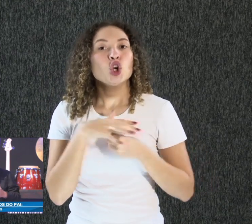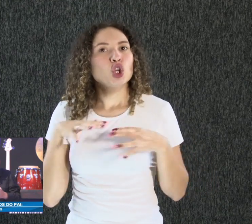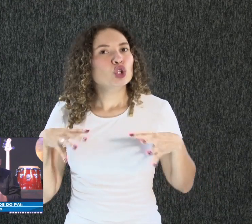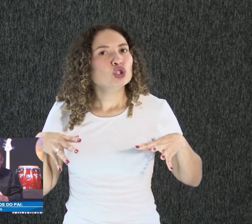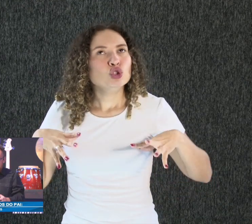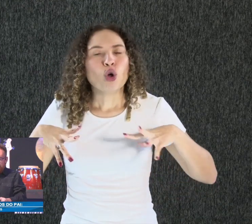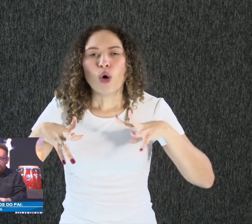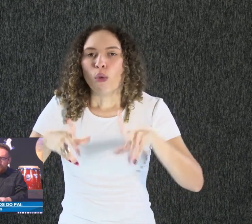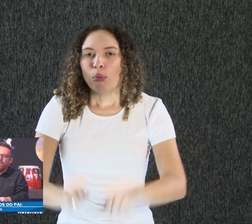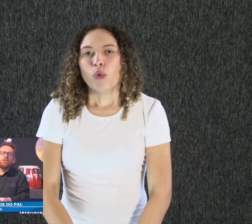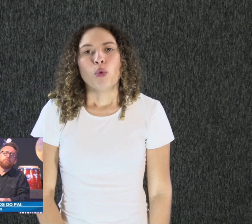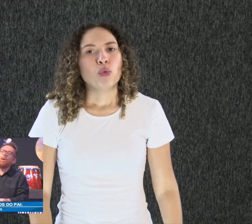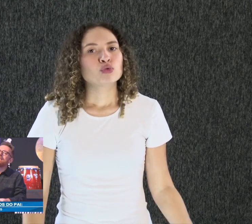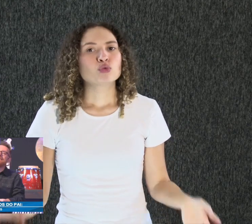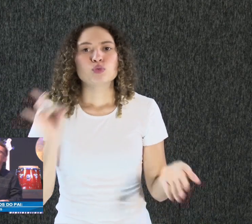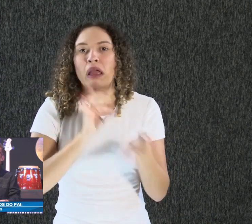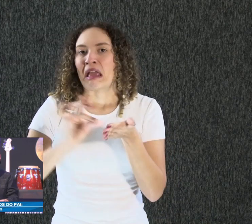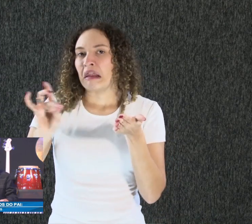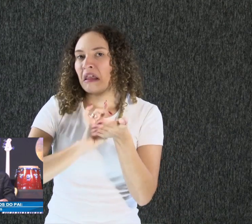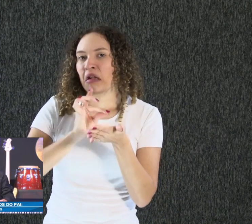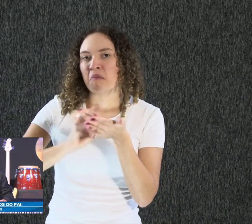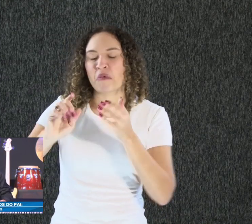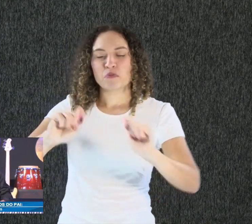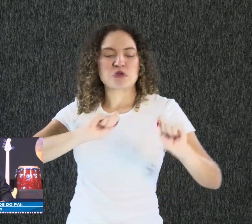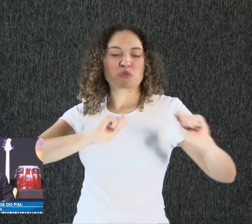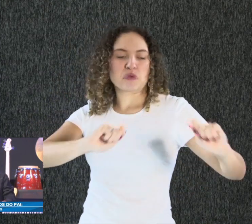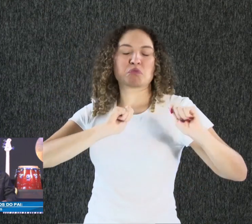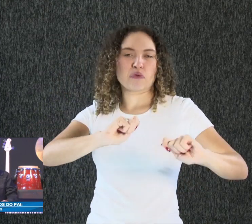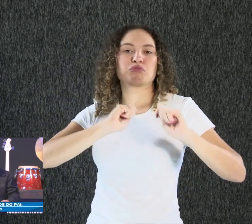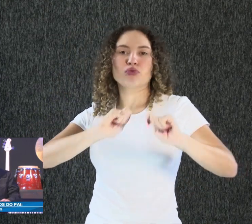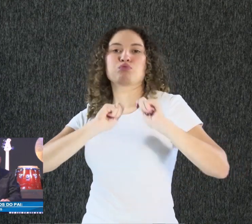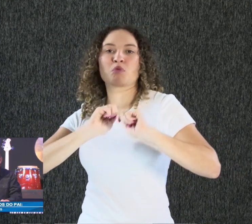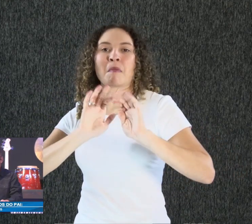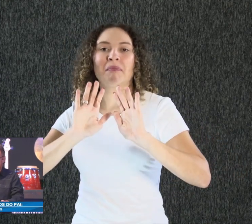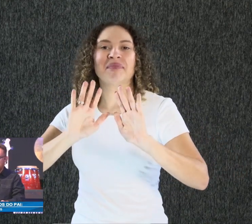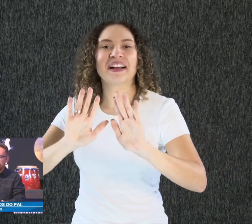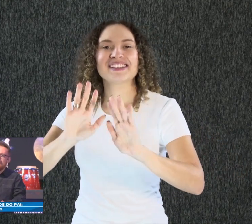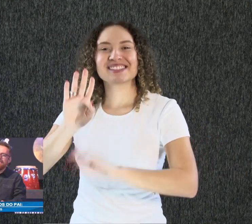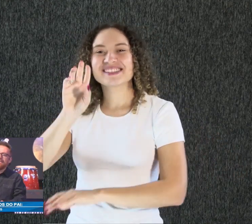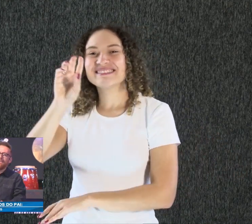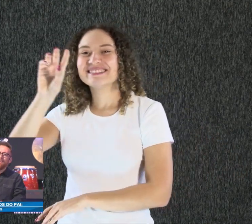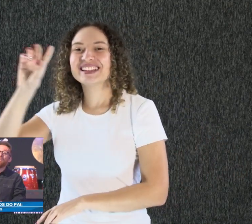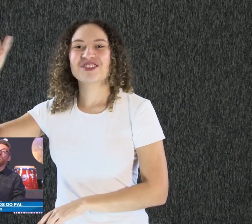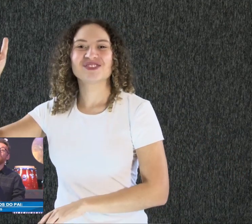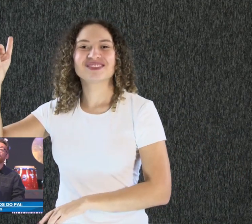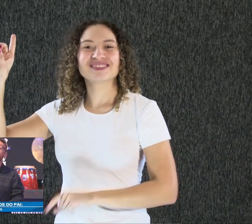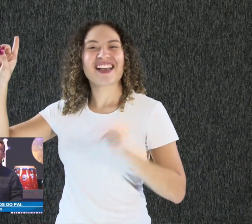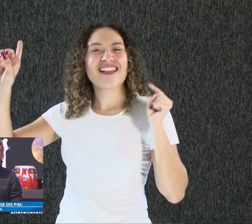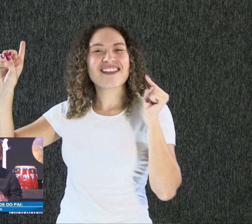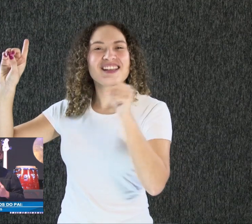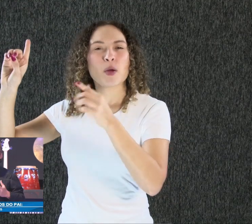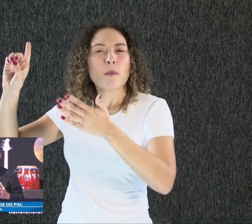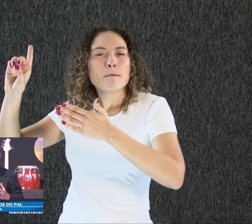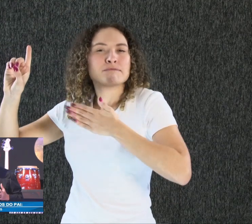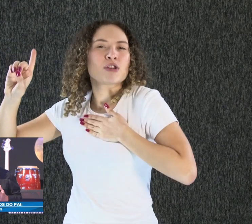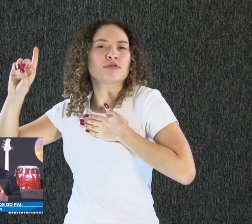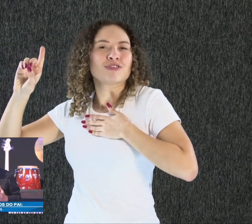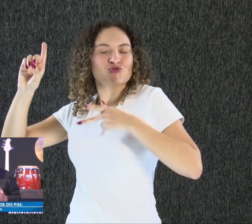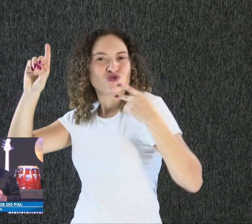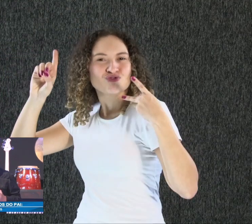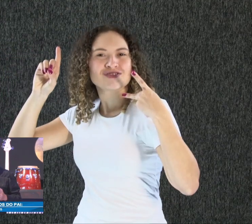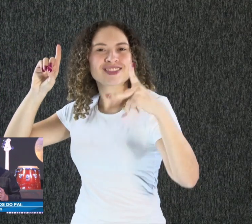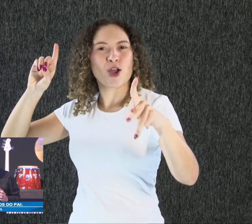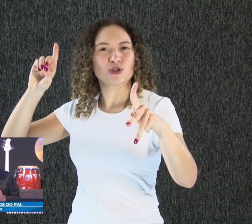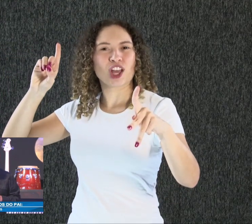os defende. Todos podem se levantar contra nós. Todos podem. Mas o nosso Deus, o meu